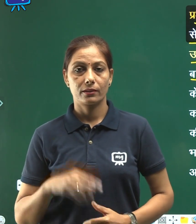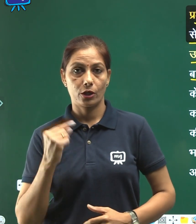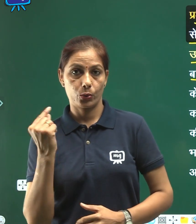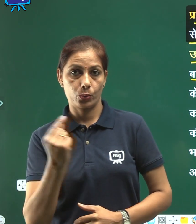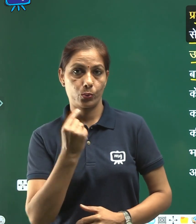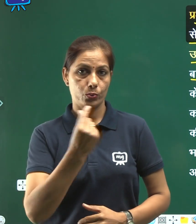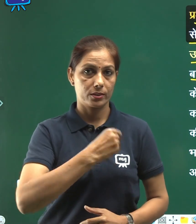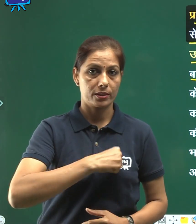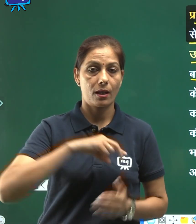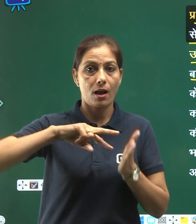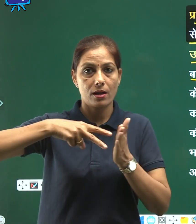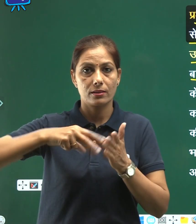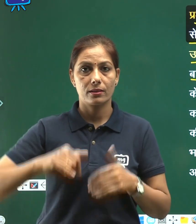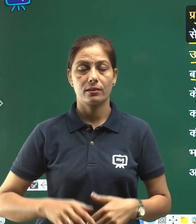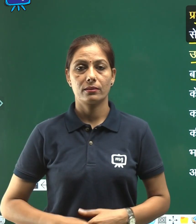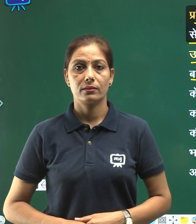बरतने का अभिप्राय है कि